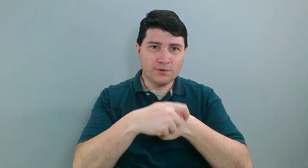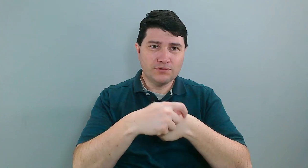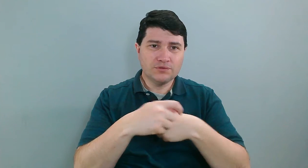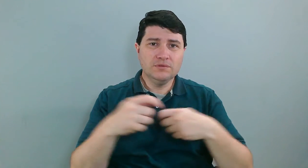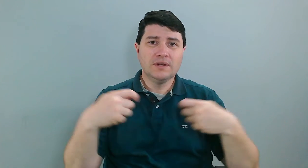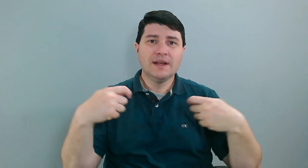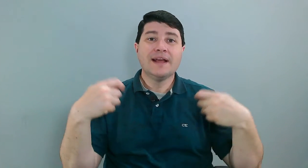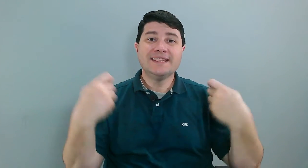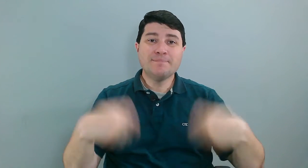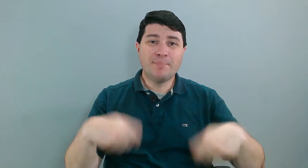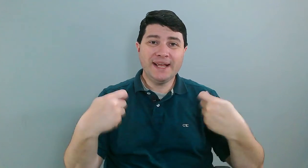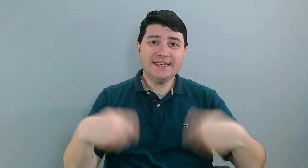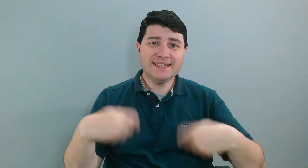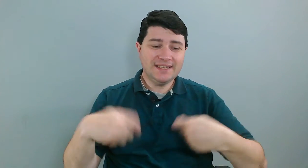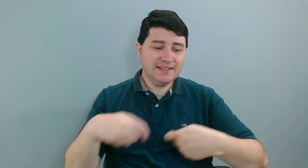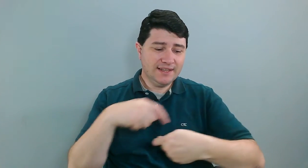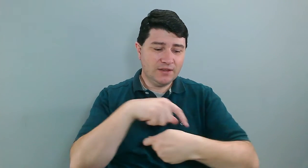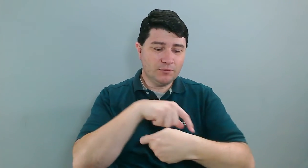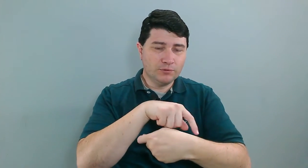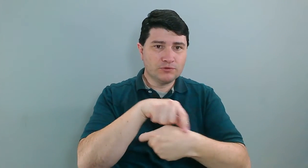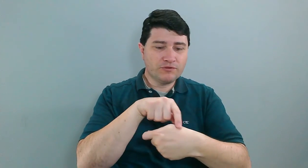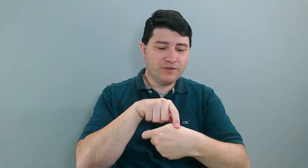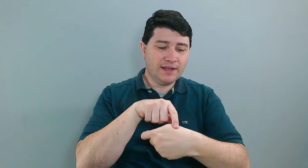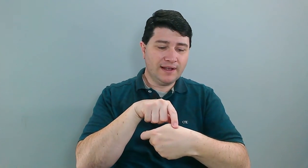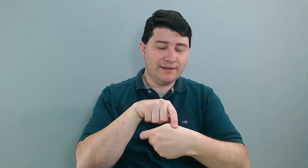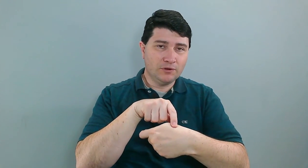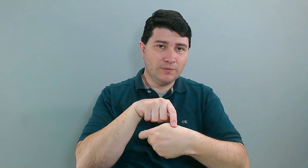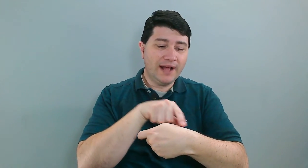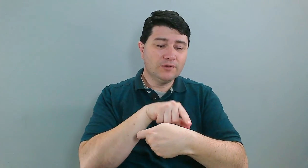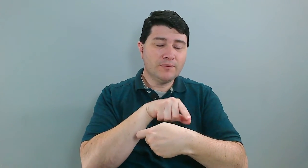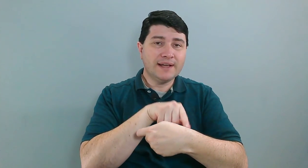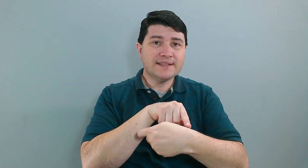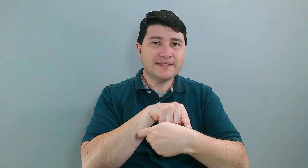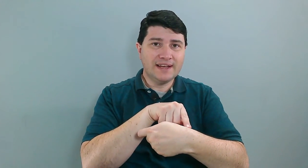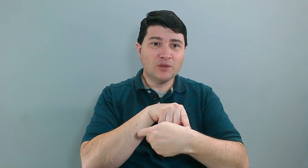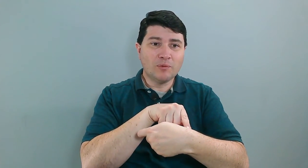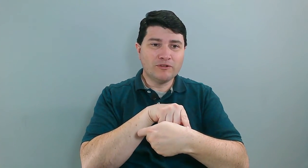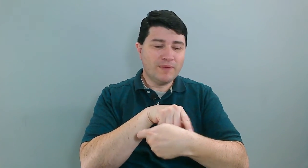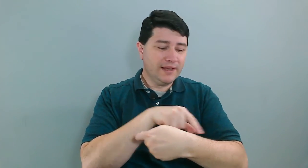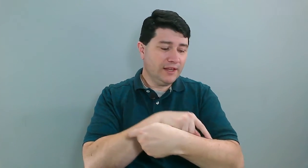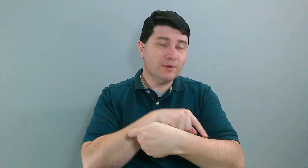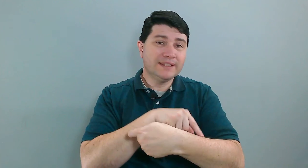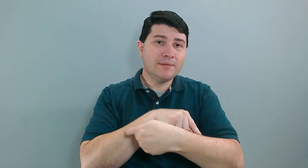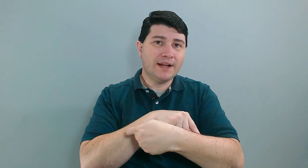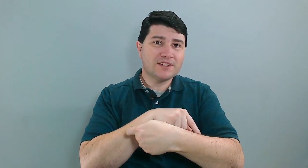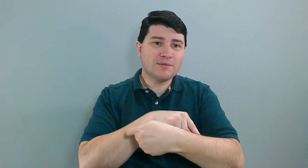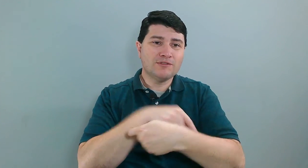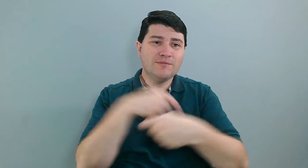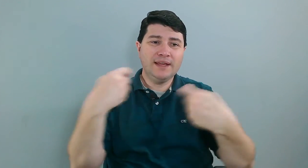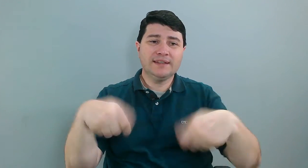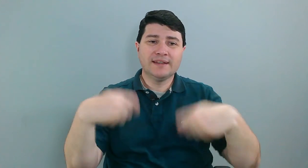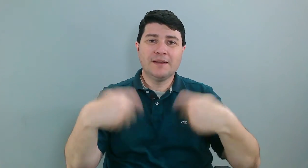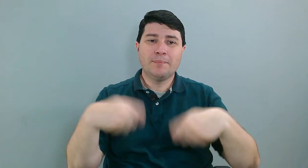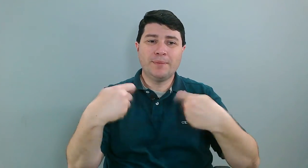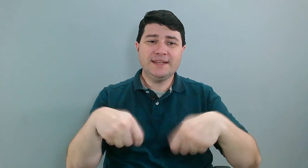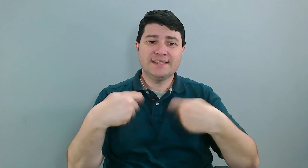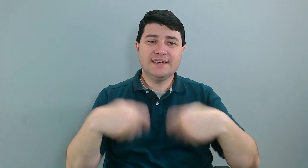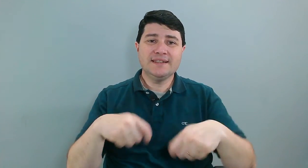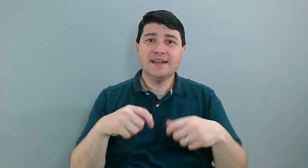pulso. De precisa, que o pulso fica dobrado, mas ele não movimenta, é o antebraço que movimenta. Precisa.